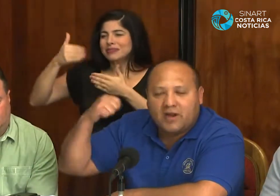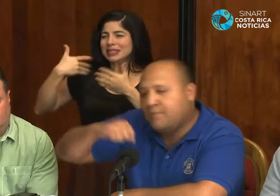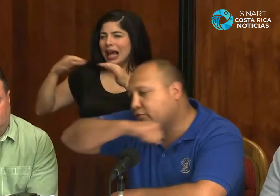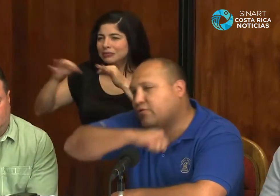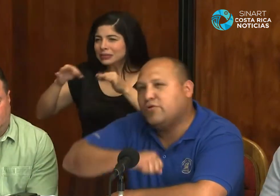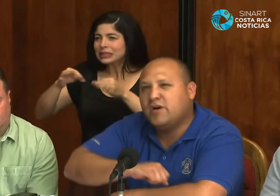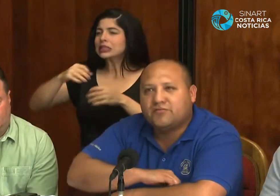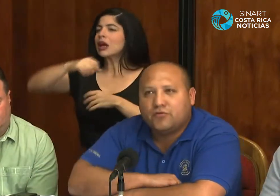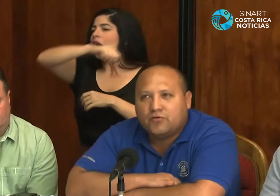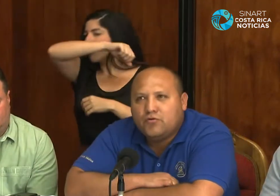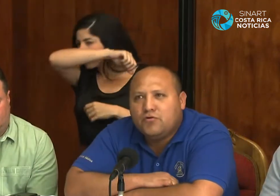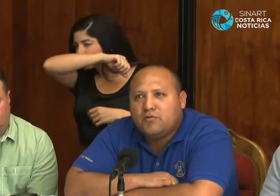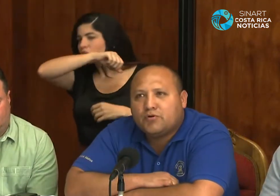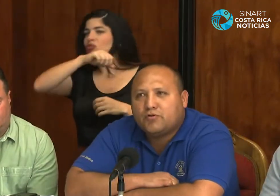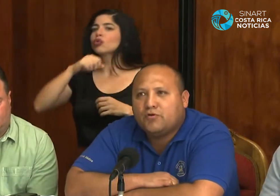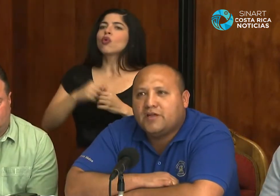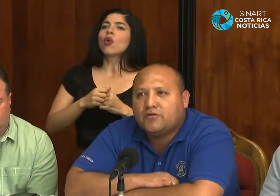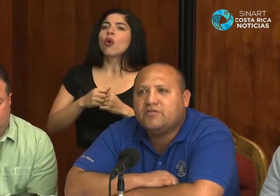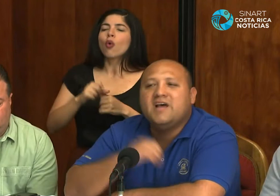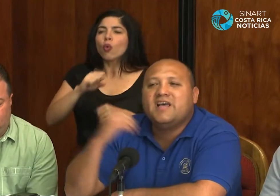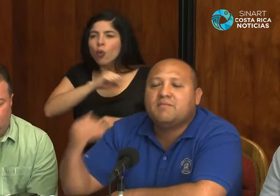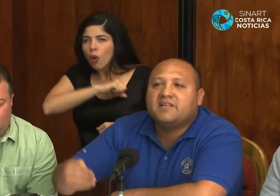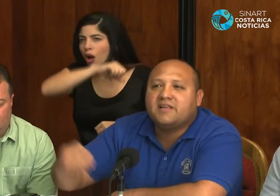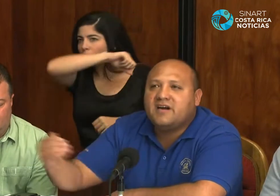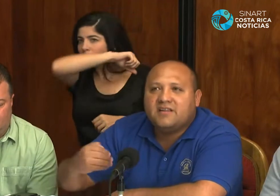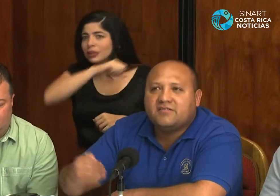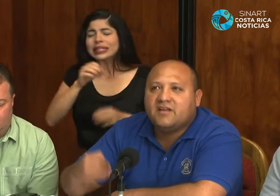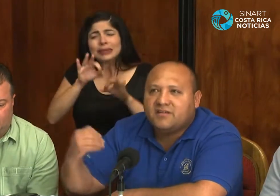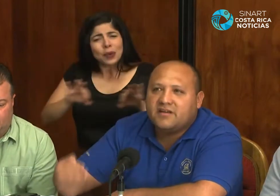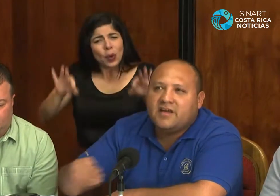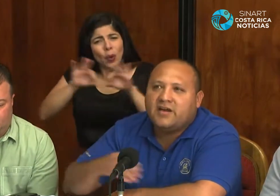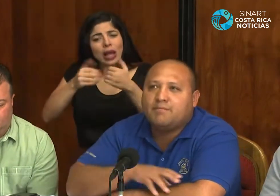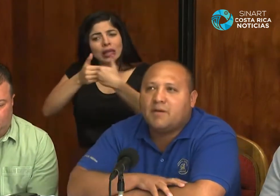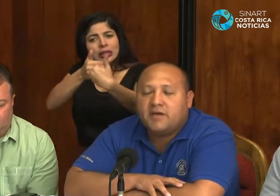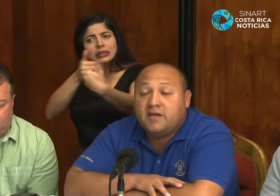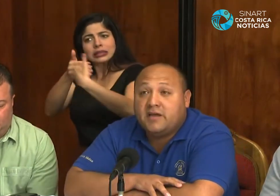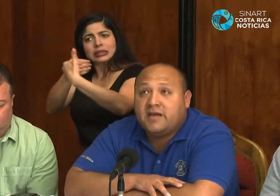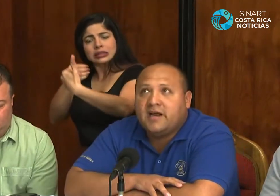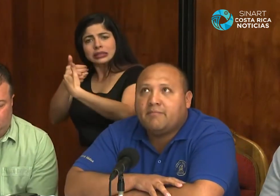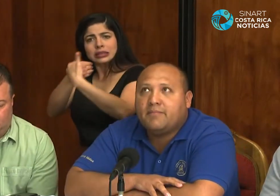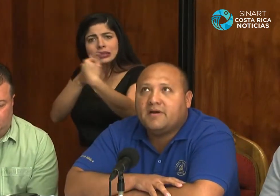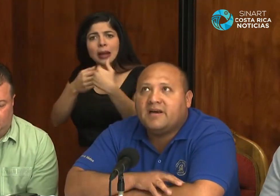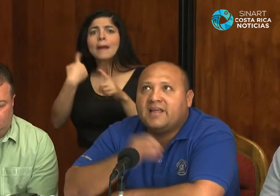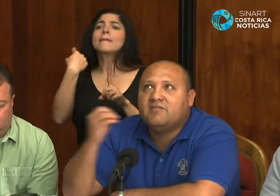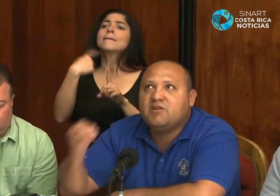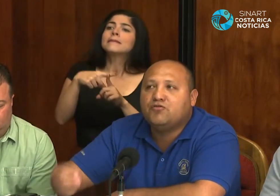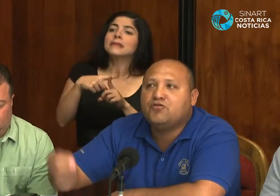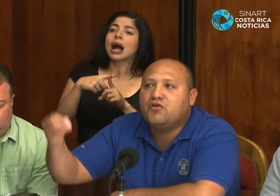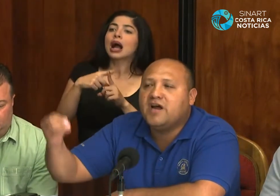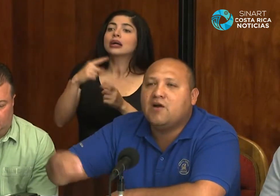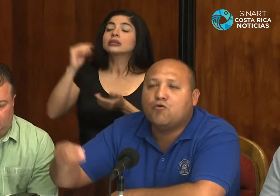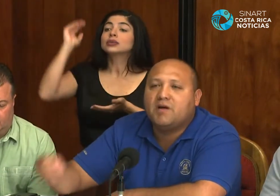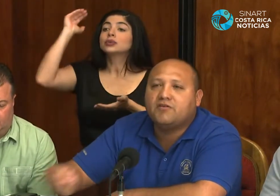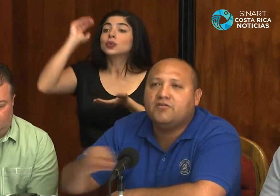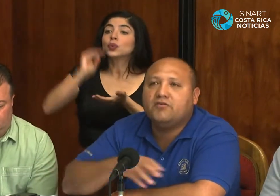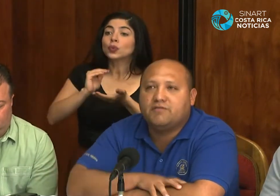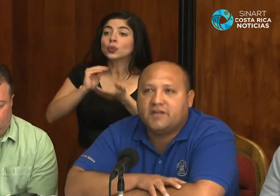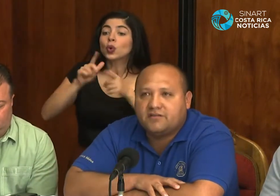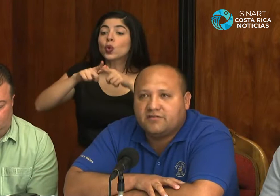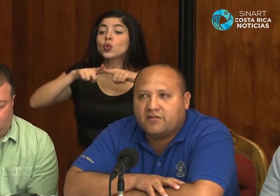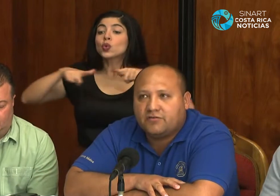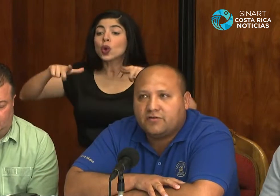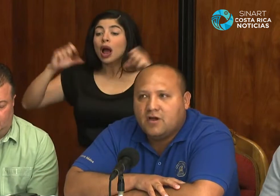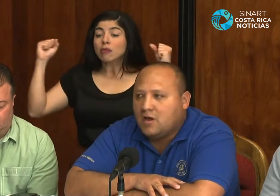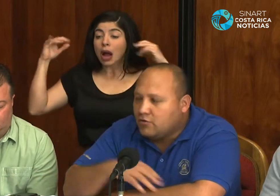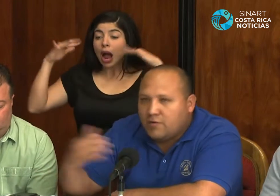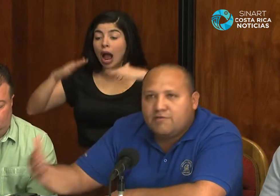hablando, el protocolo del estornudo, el protocolo de la tos y mantener las distancias y, la disminución en la ocupación de los